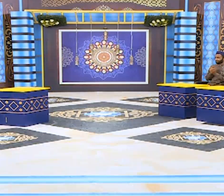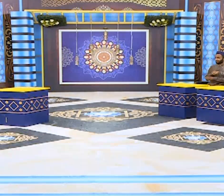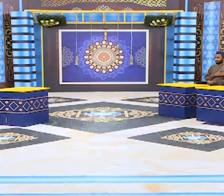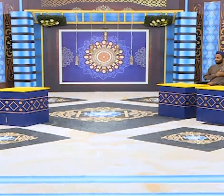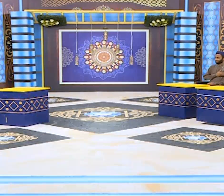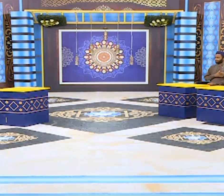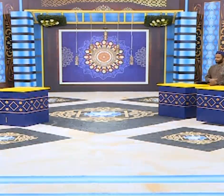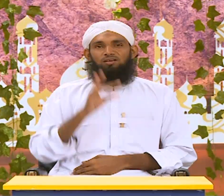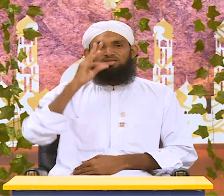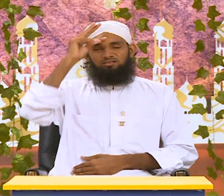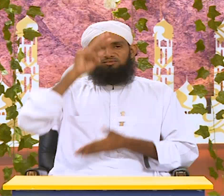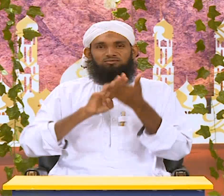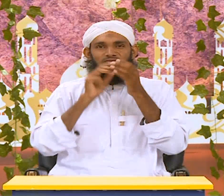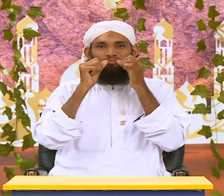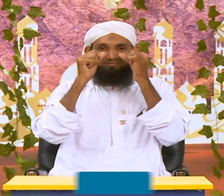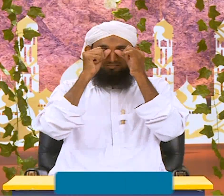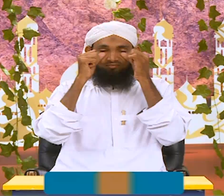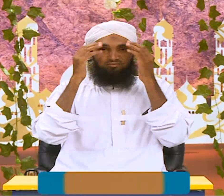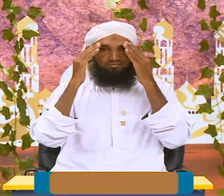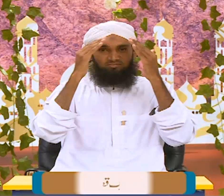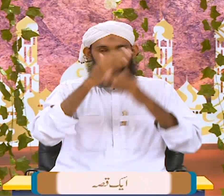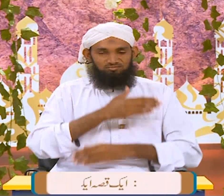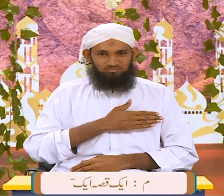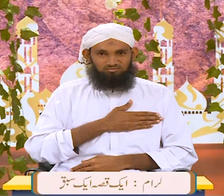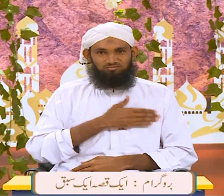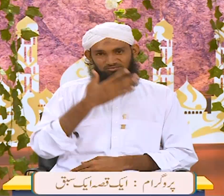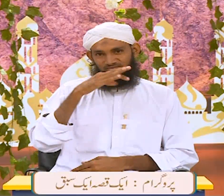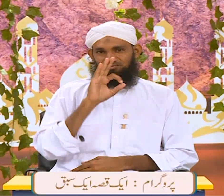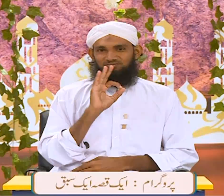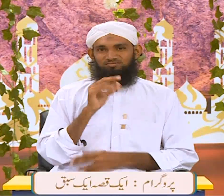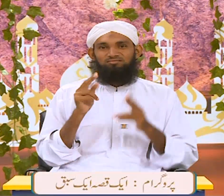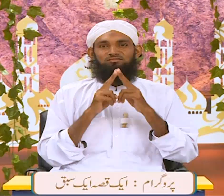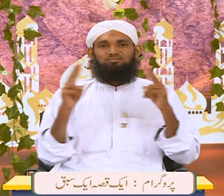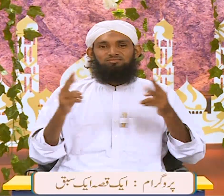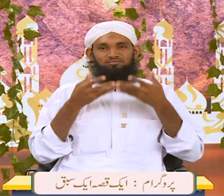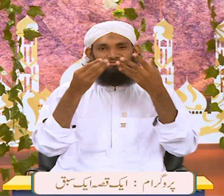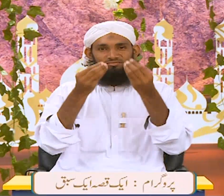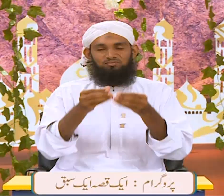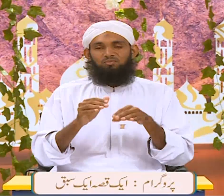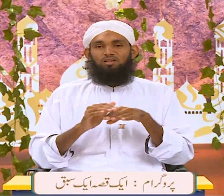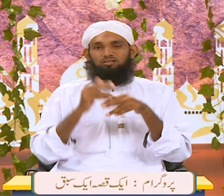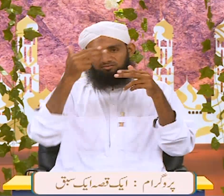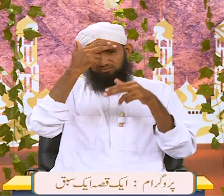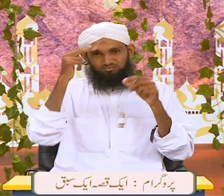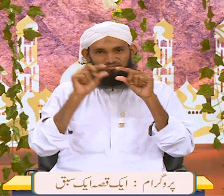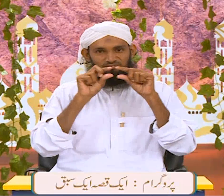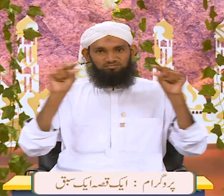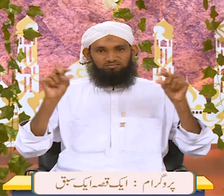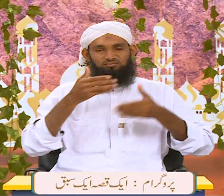وسلم۔ آقا صلی اللہ علیہ وآلہ وصحبہ وسلم کا مبارک طرز زندگی مسلم شریف کی حدیث پاک میں ہے، پیارے آقا مدینے